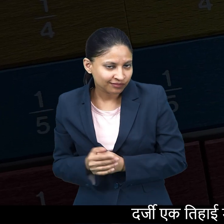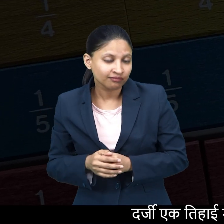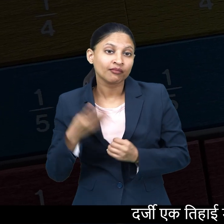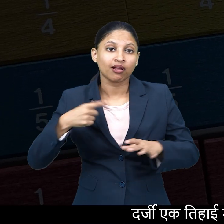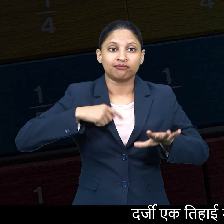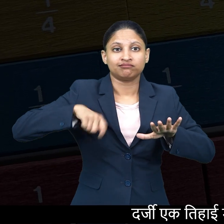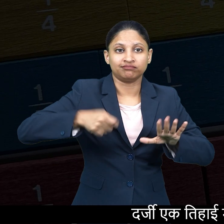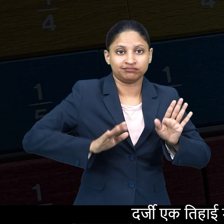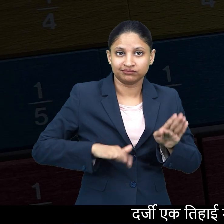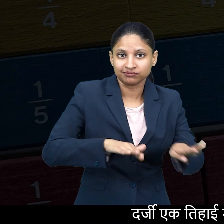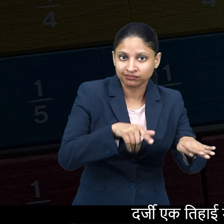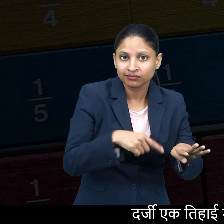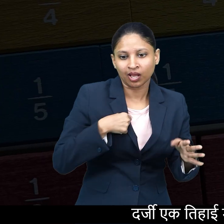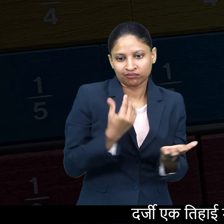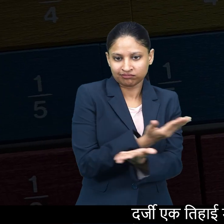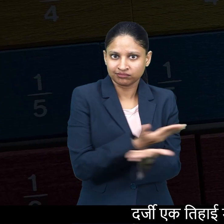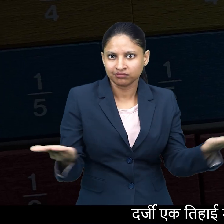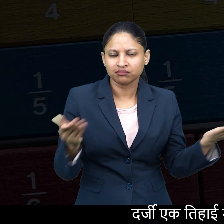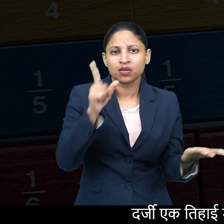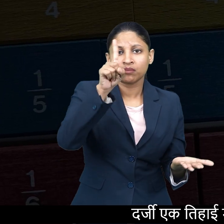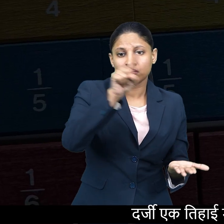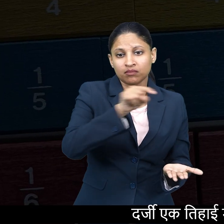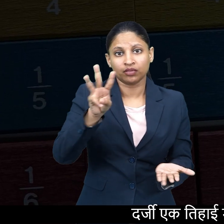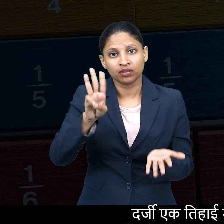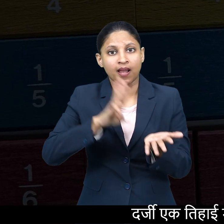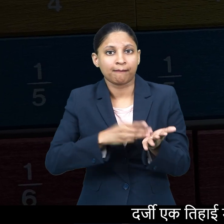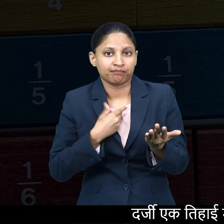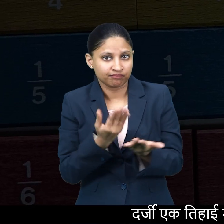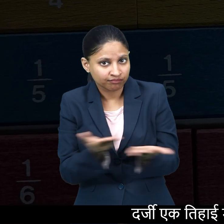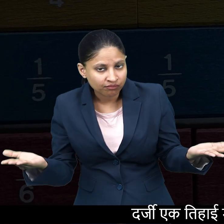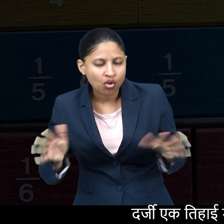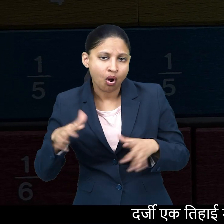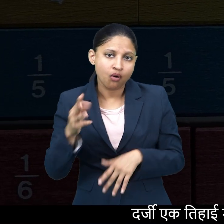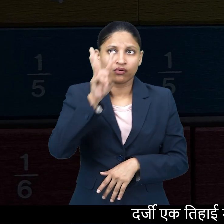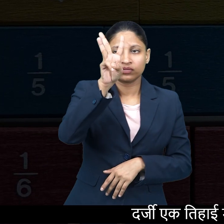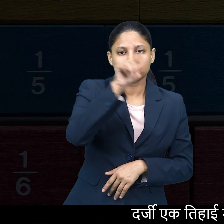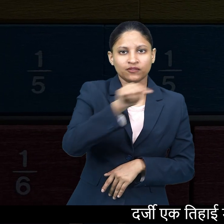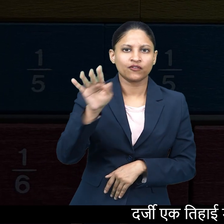दर्जी 1/3 मीटर का 1/4 मीटर कपड़ा काटते हैं।